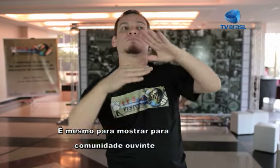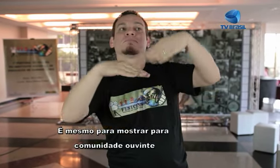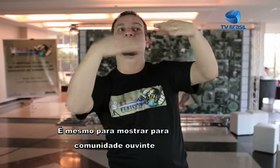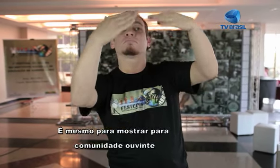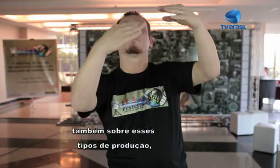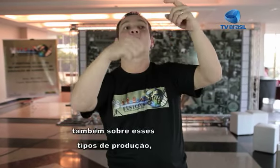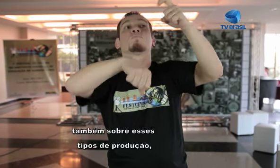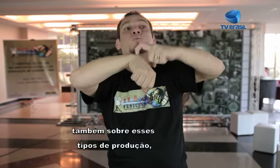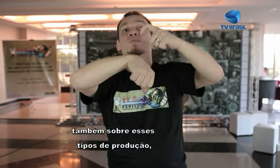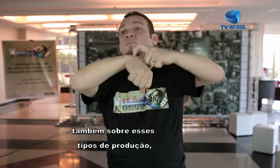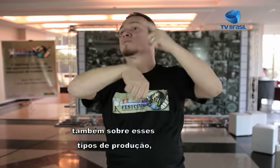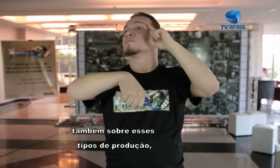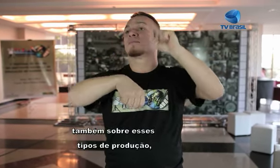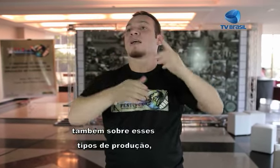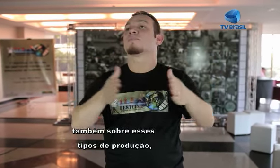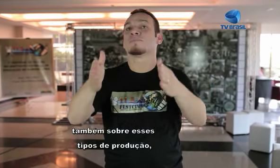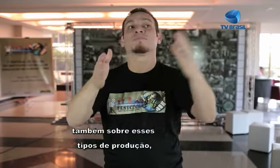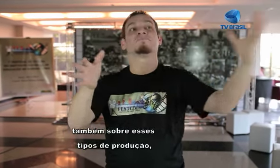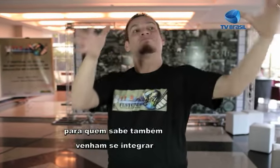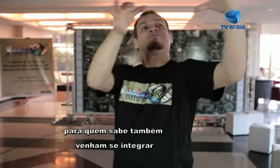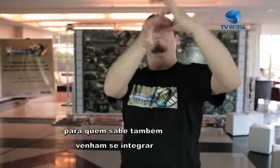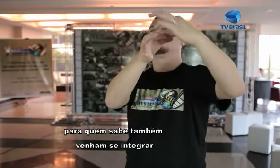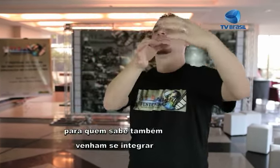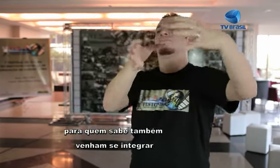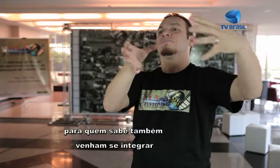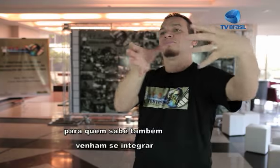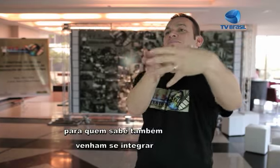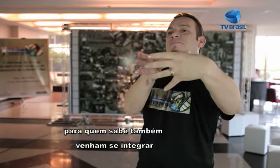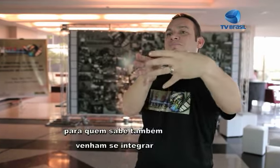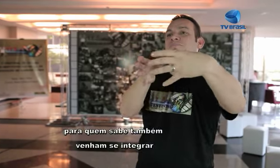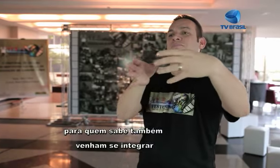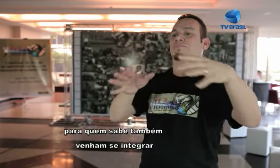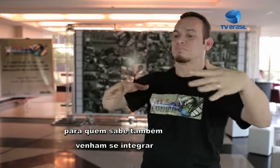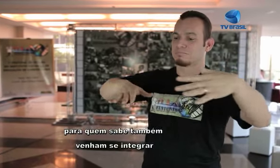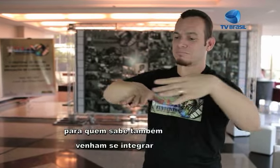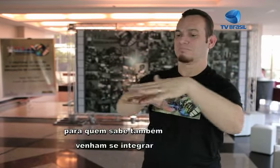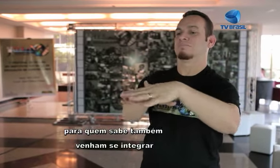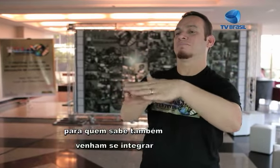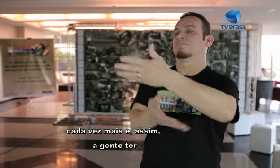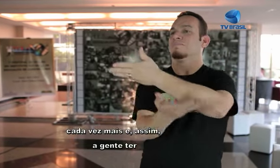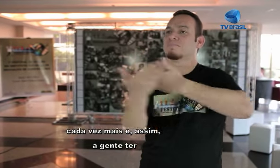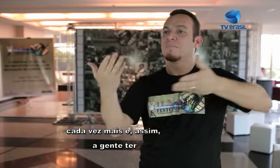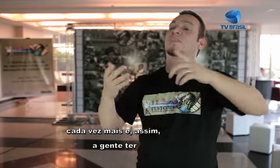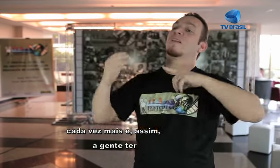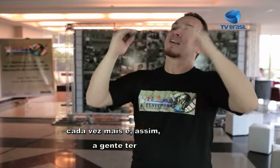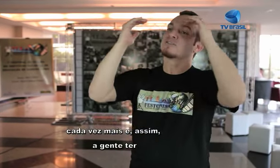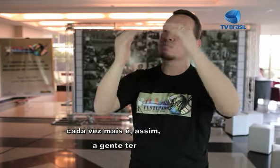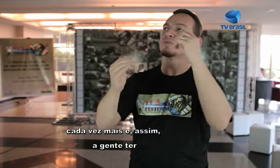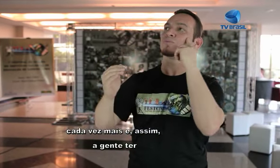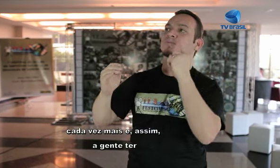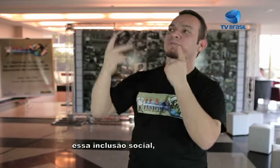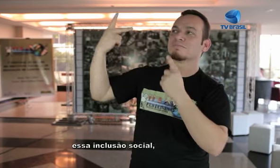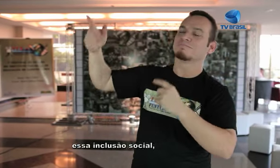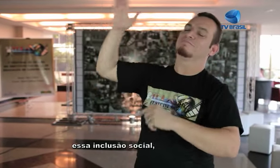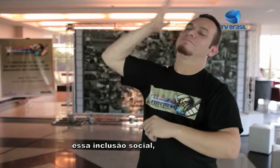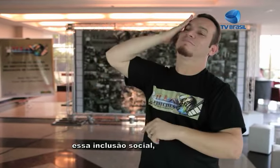comunidade ouvinte também sobre esses tipos de produção, para quem sabe também venham se integrar cada vez mais e assim a gente ter essa